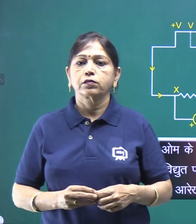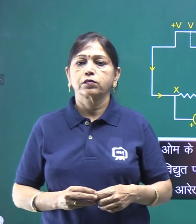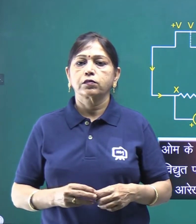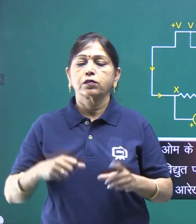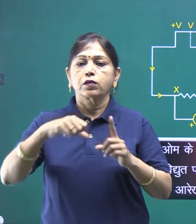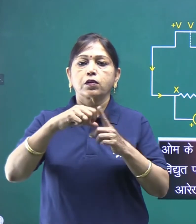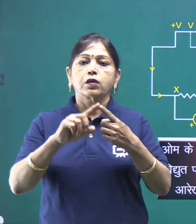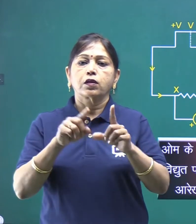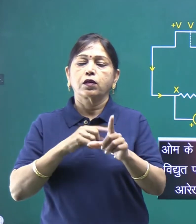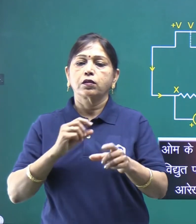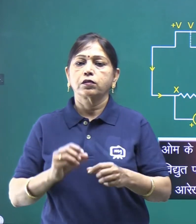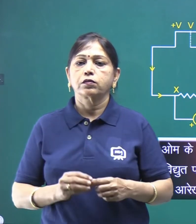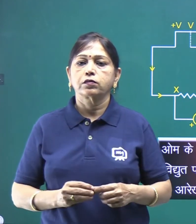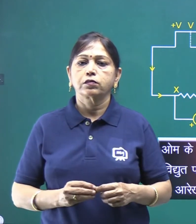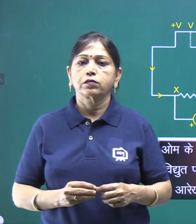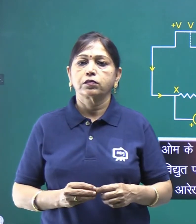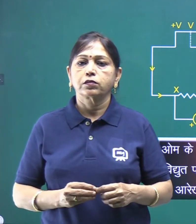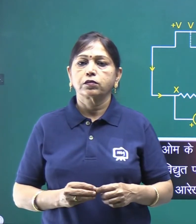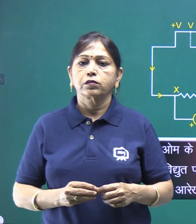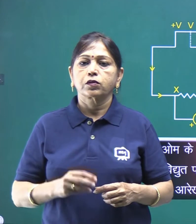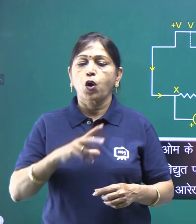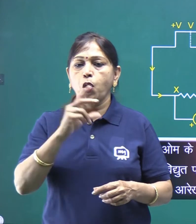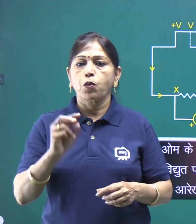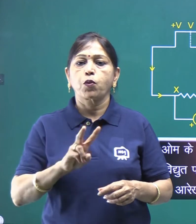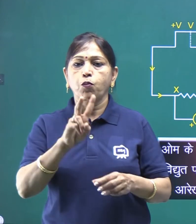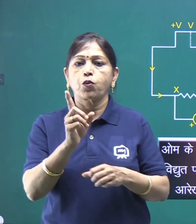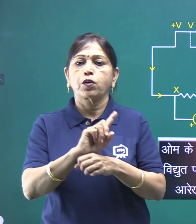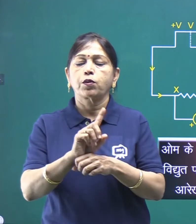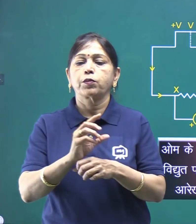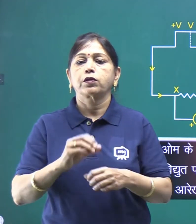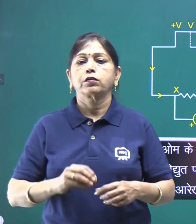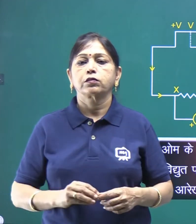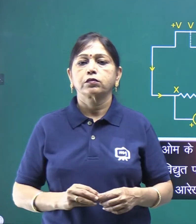कुंजी बटन एवं वोल्टमीटर